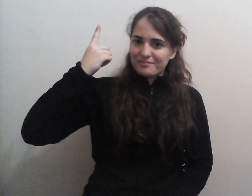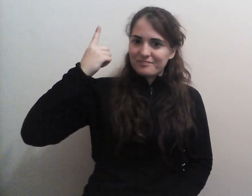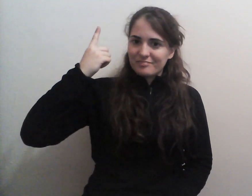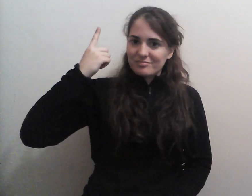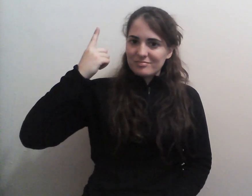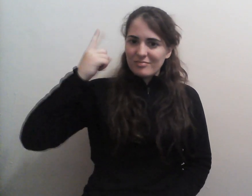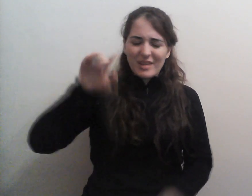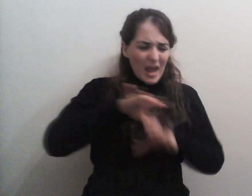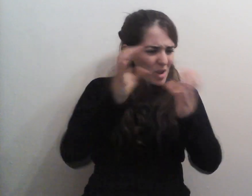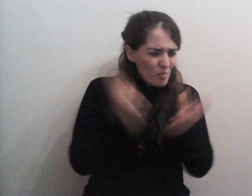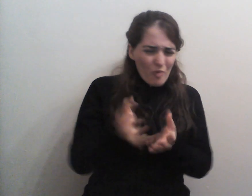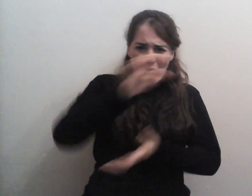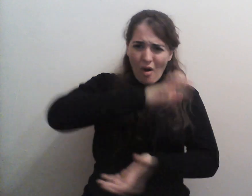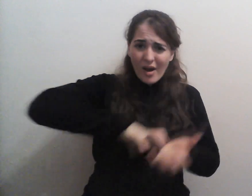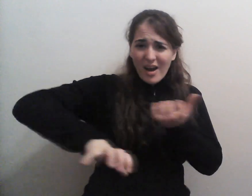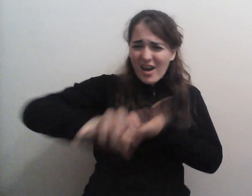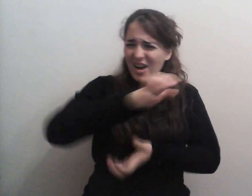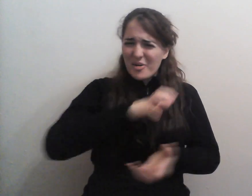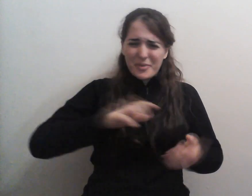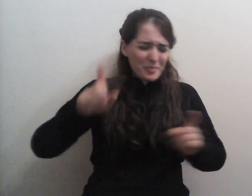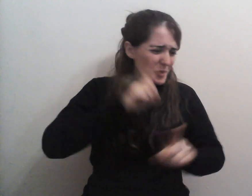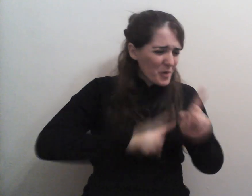pero mientras Él esté en el trono, tengo esperanza viva.